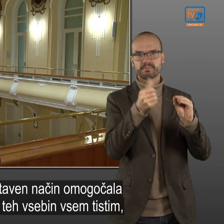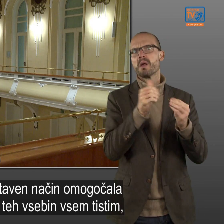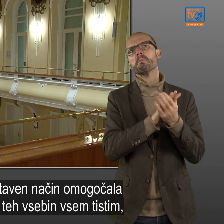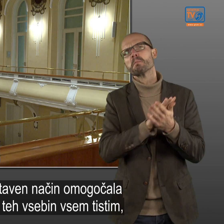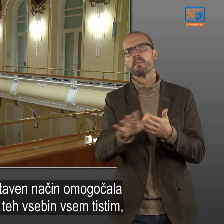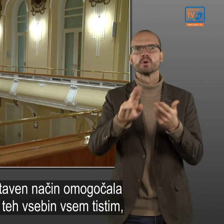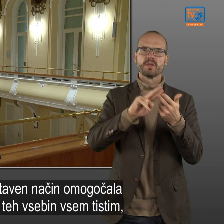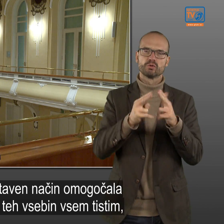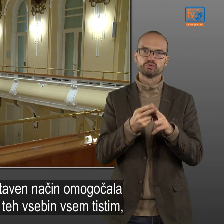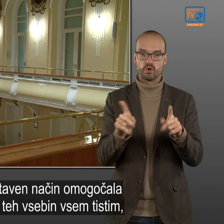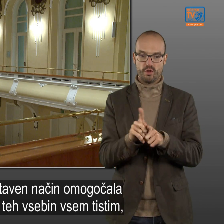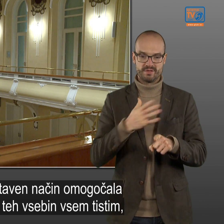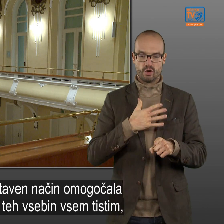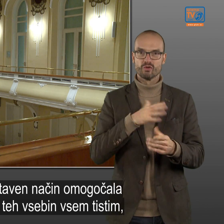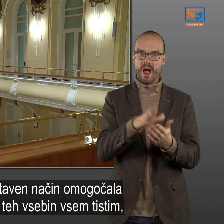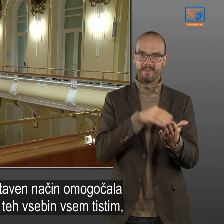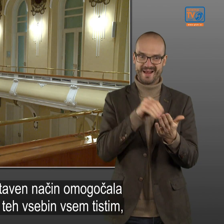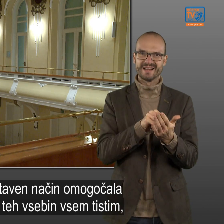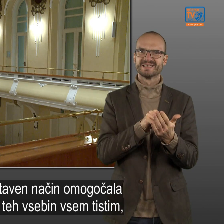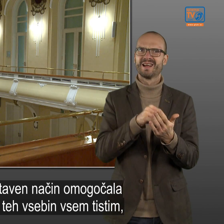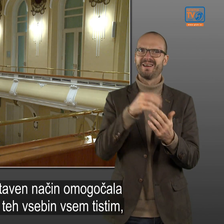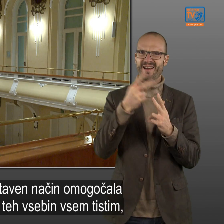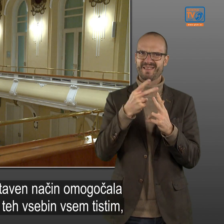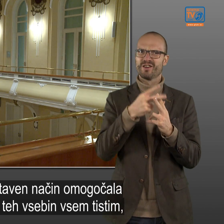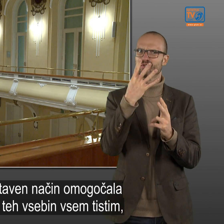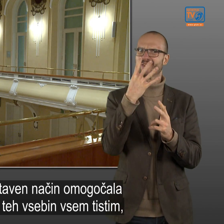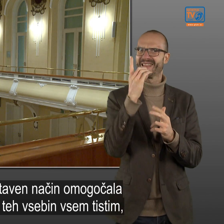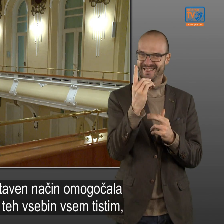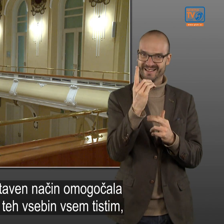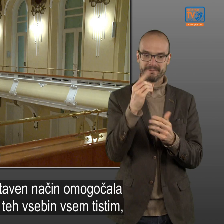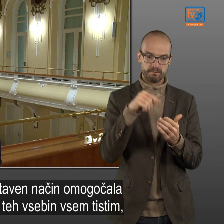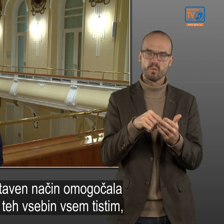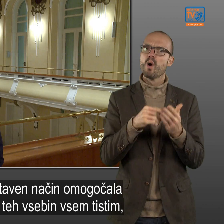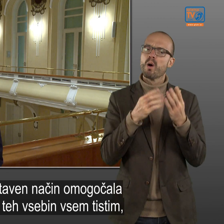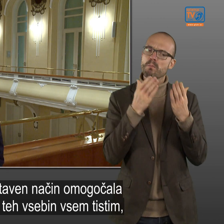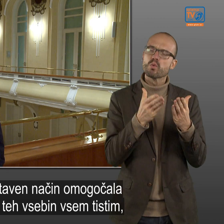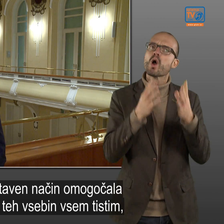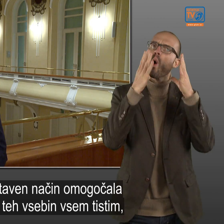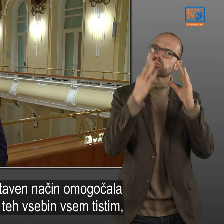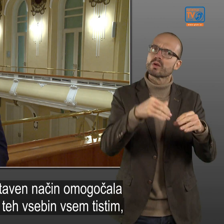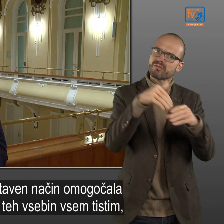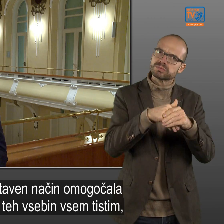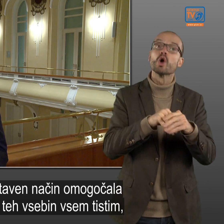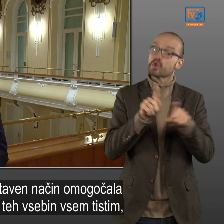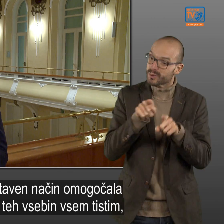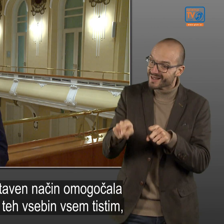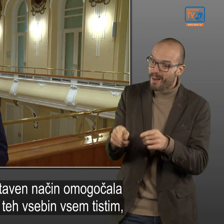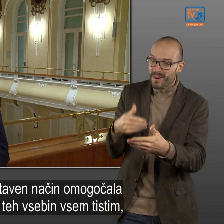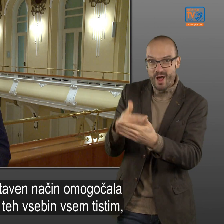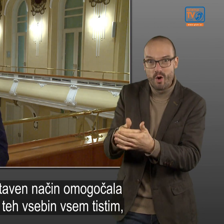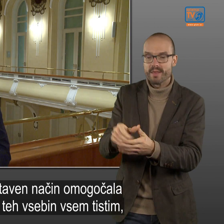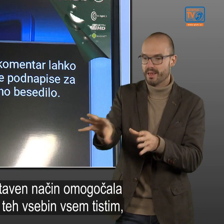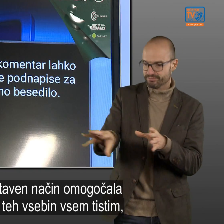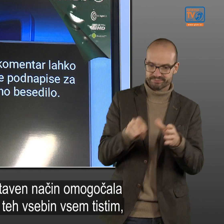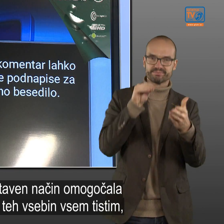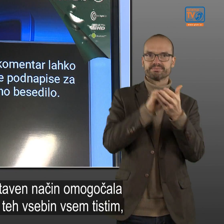zelo enostaven način, tako kot naša aplikacija RTV 4D danes ponuja običajne vsebine, da bi tudi prilagojene vsebine